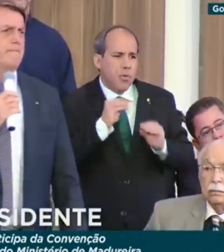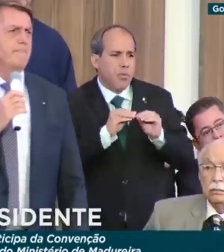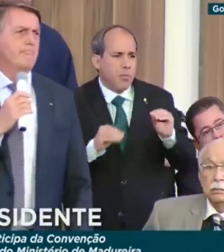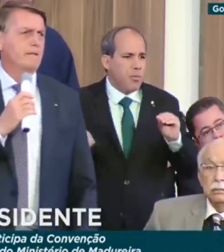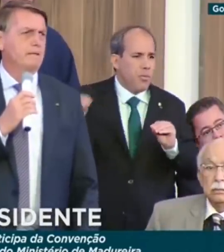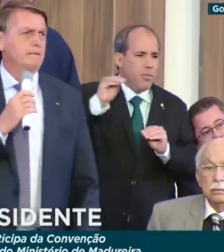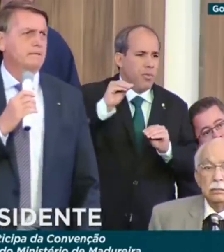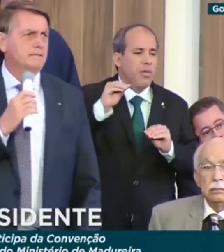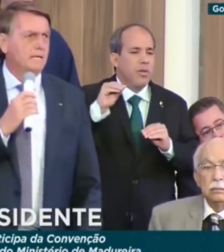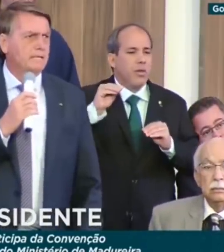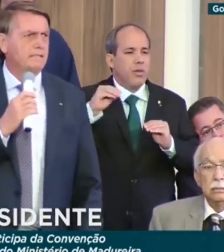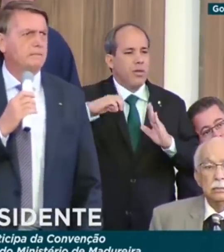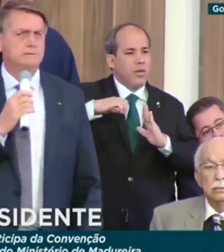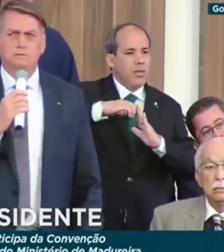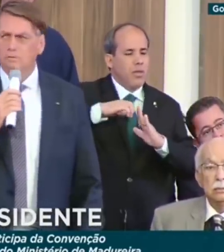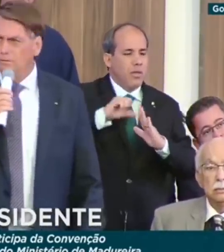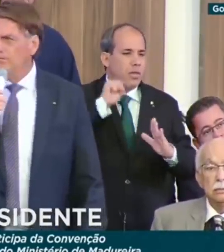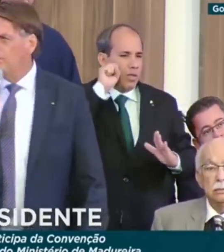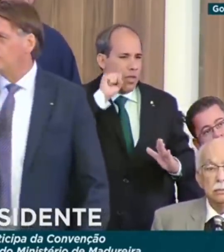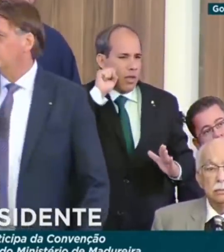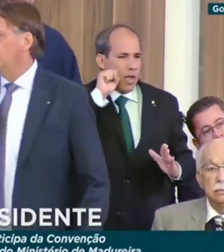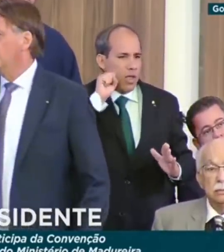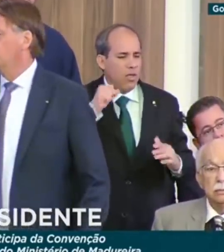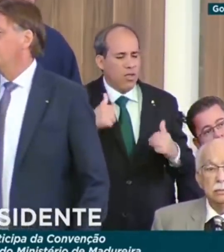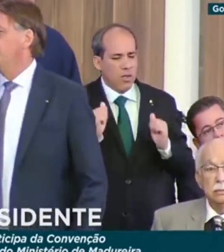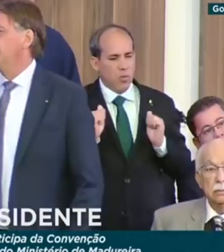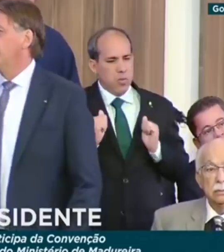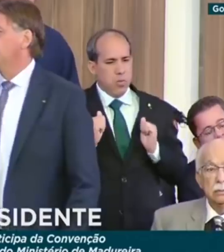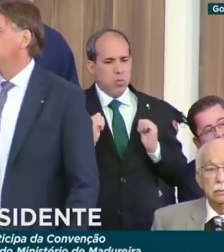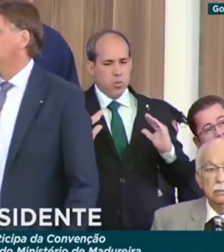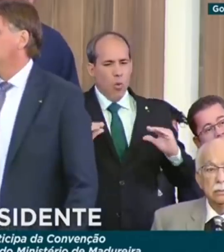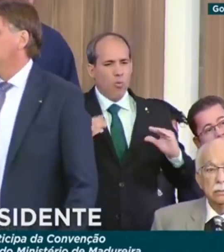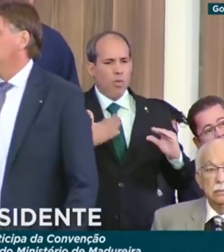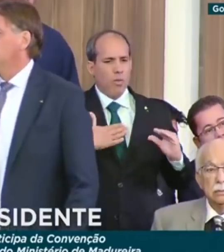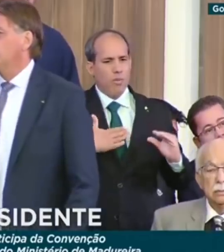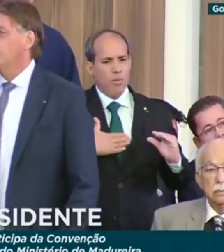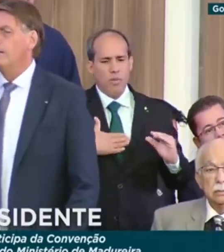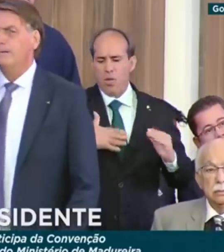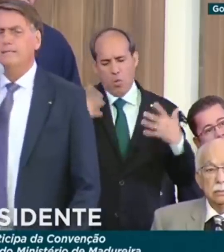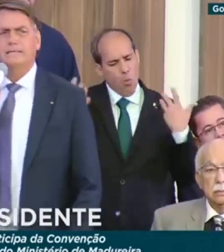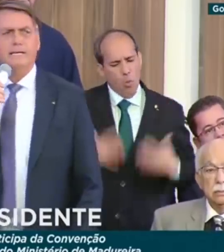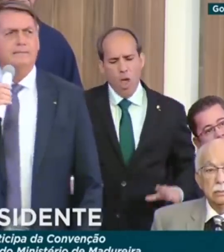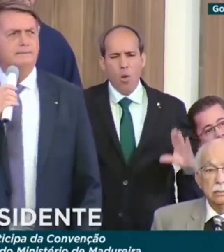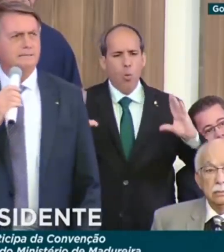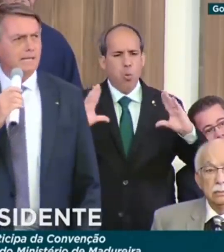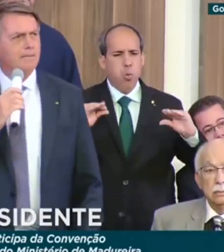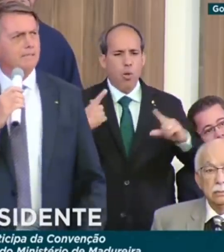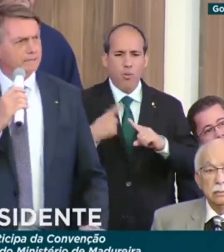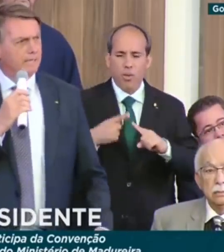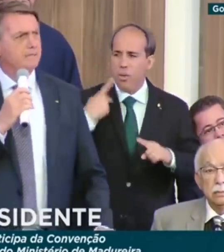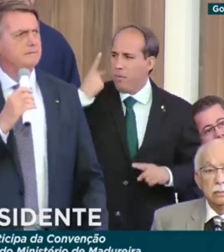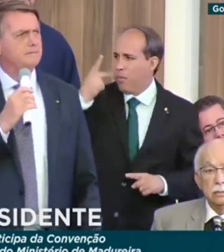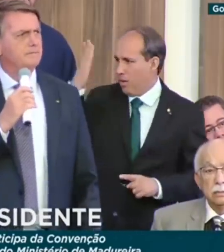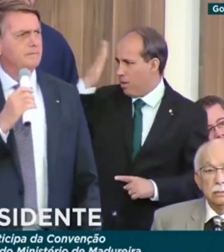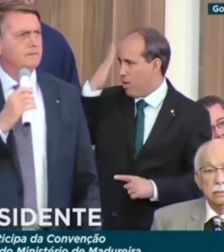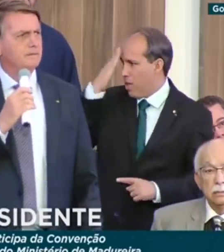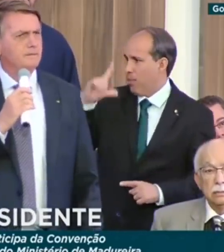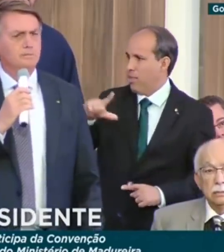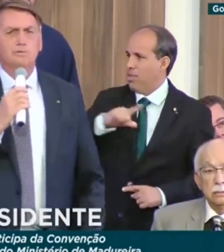Federal, sair de um conforto, colegas parlamentares, porque o parlamentar sabe que